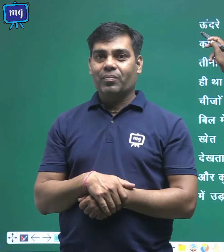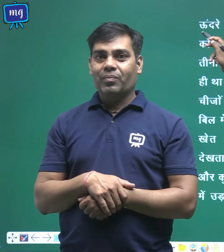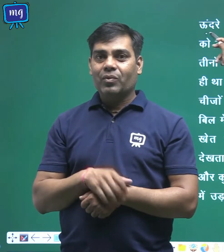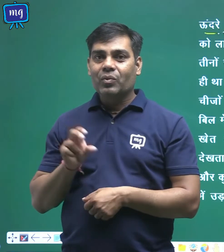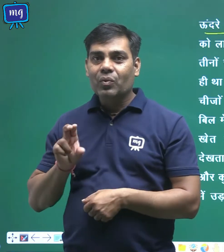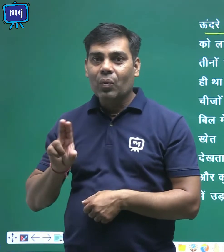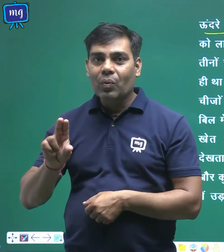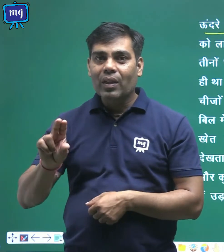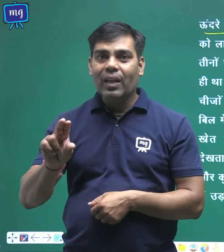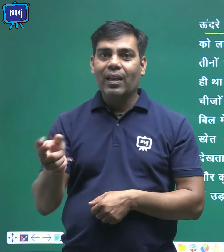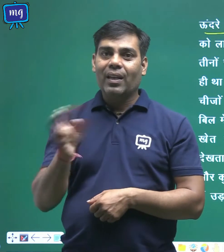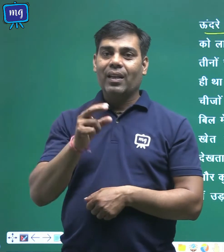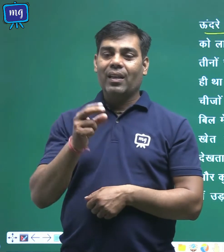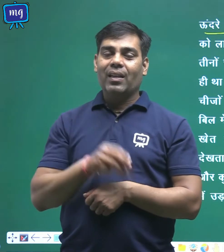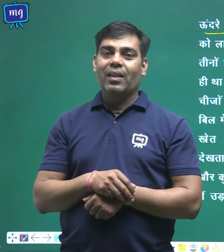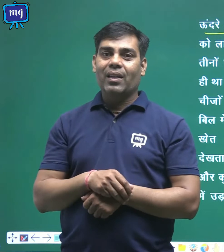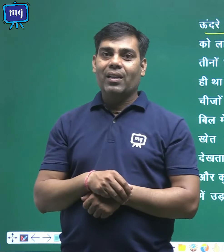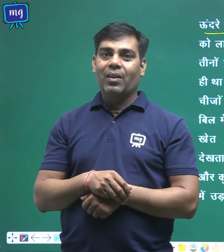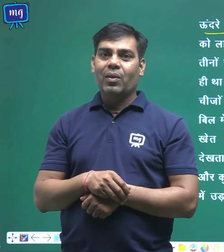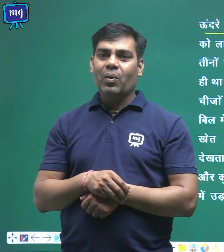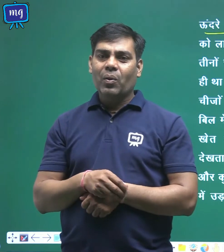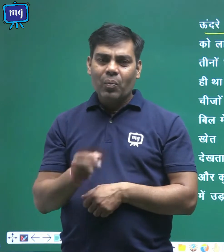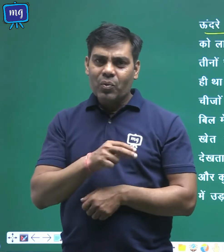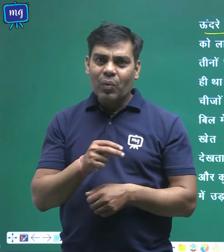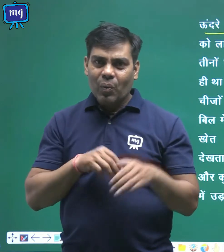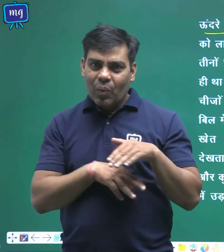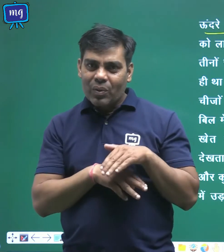उंदरे ने बिल के पास